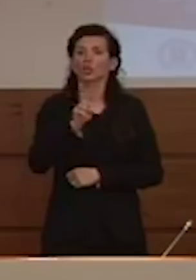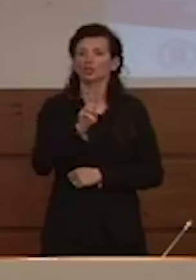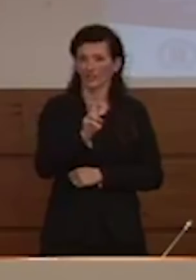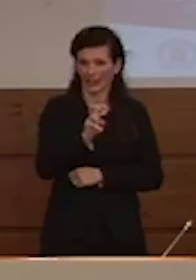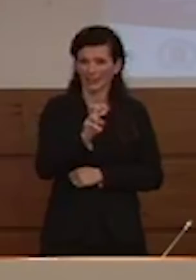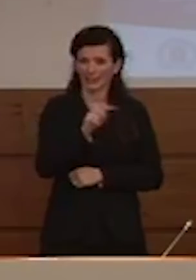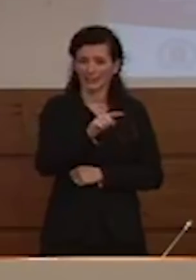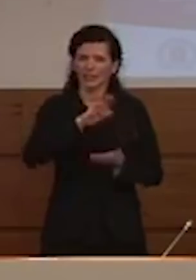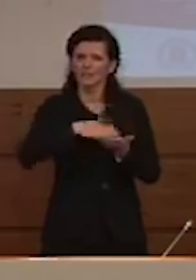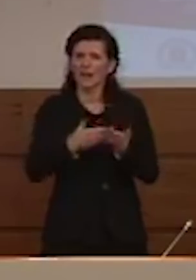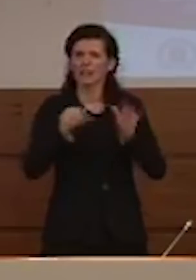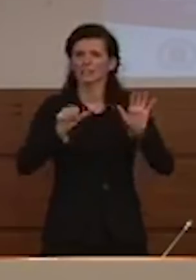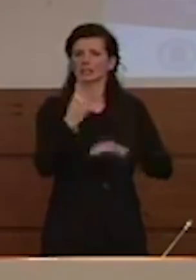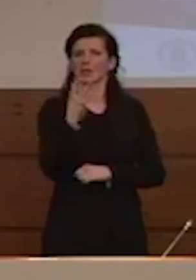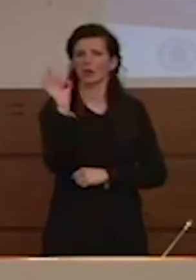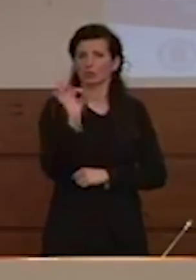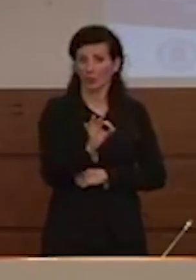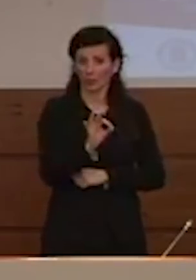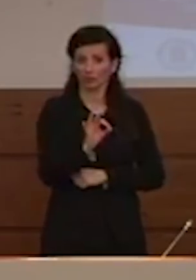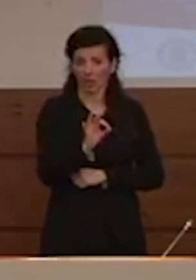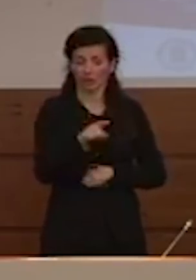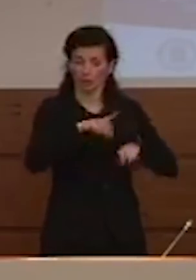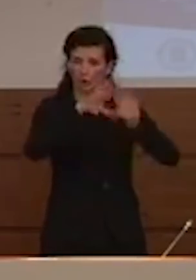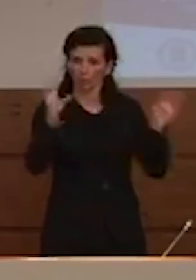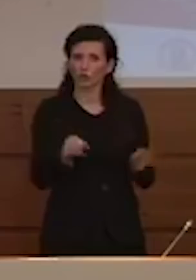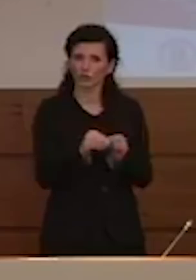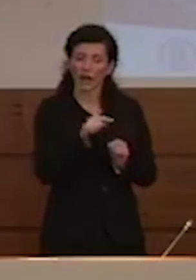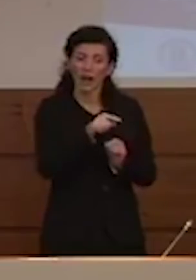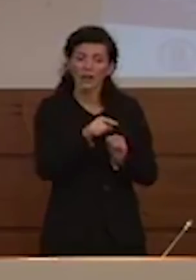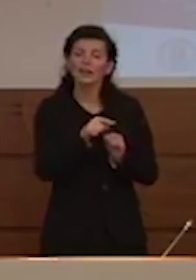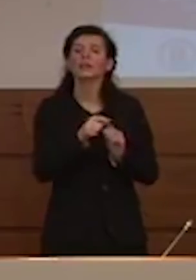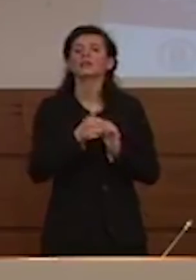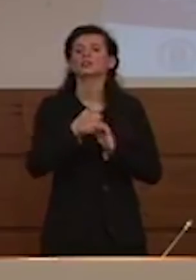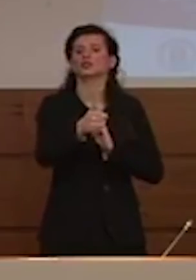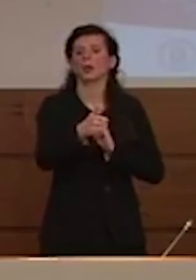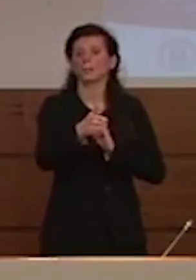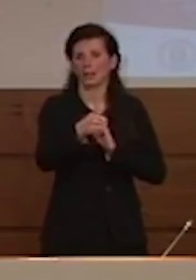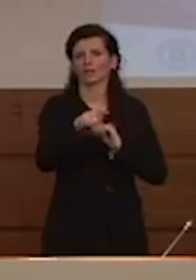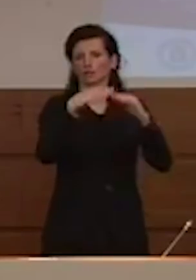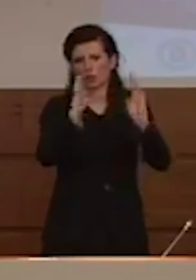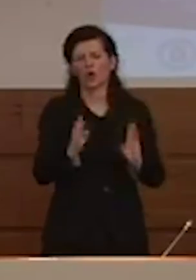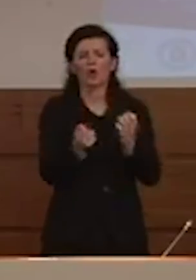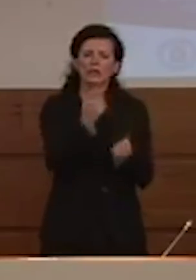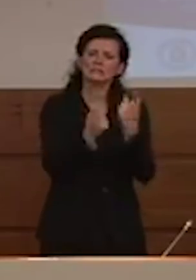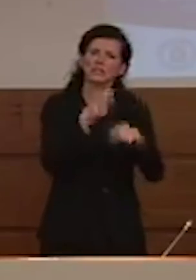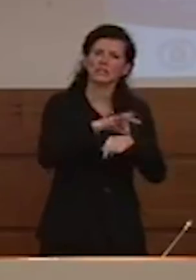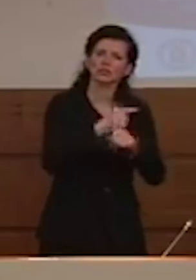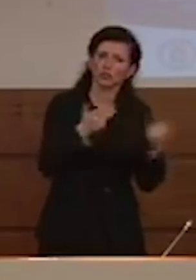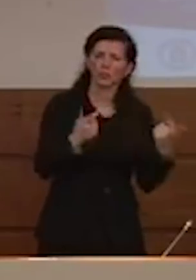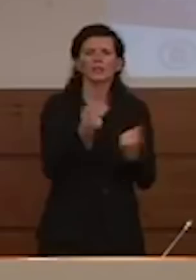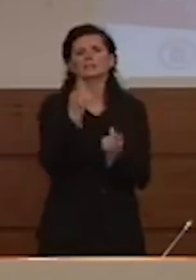pari al 64 per cento del totale sono in isolamento senza sintomi o con sintomi